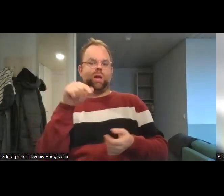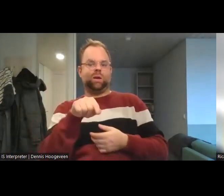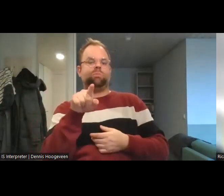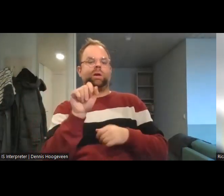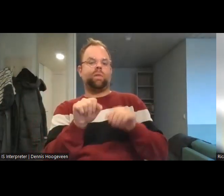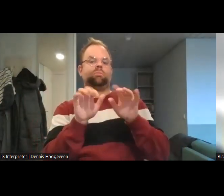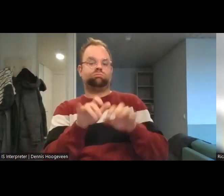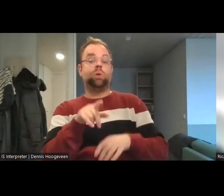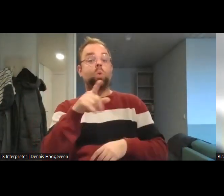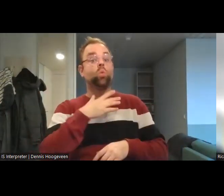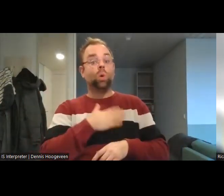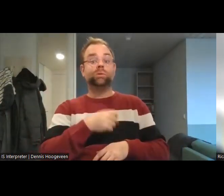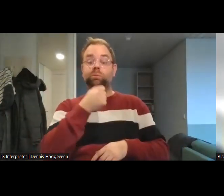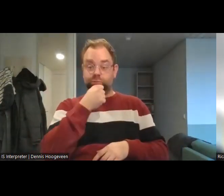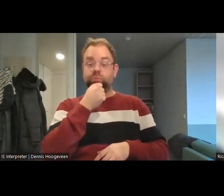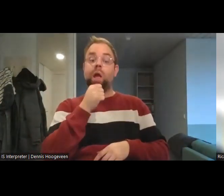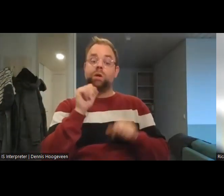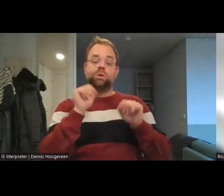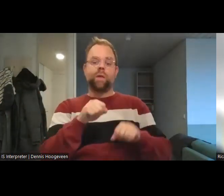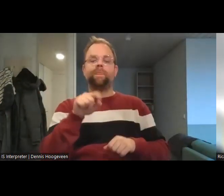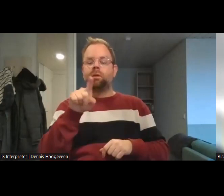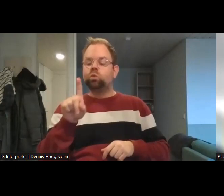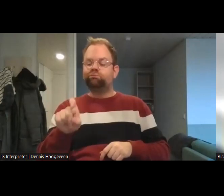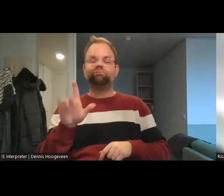Vous avez un peu d'analyse